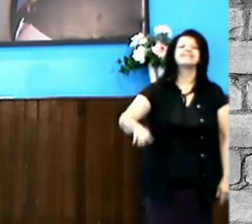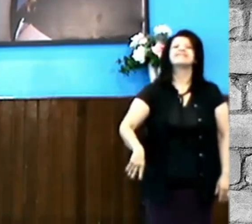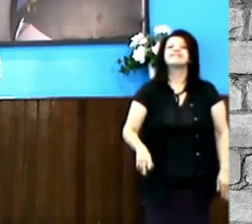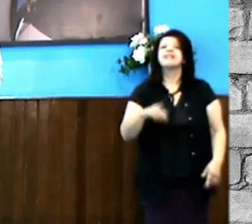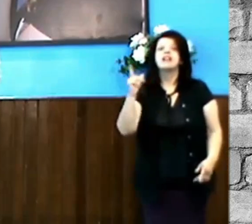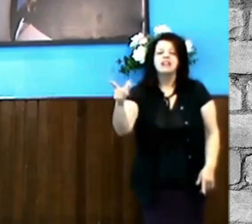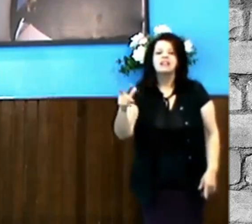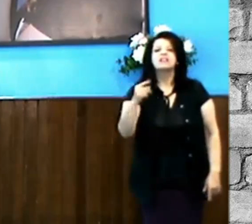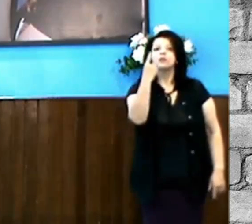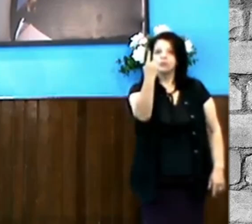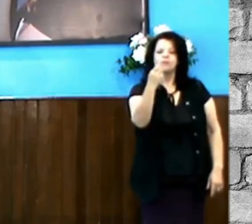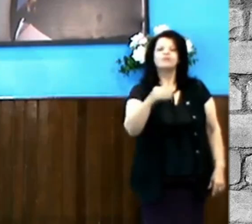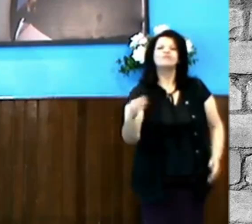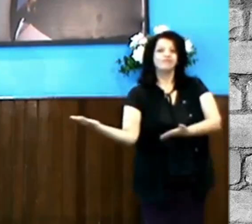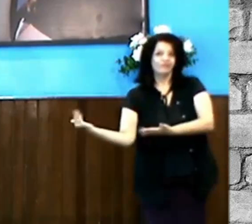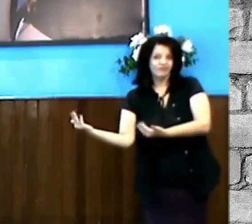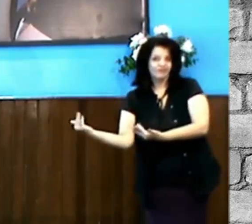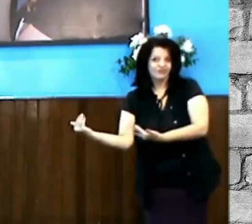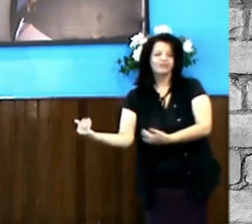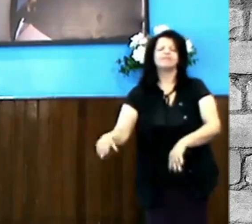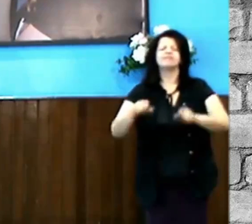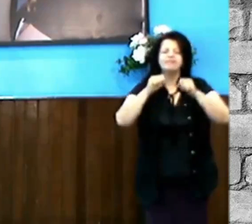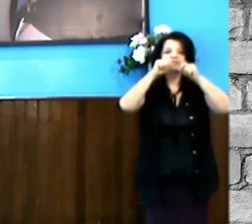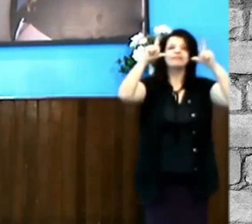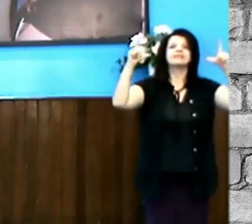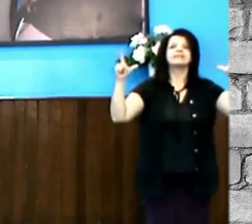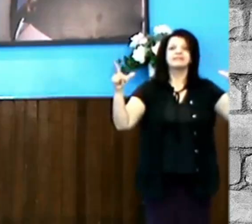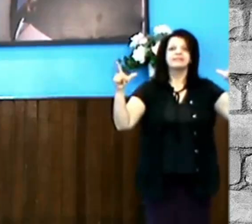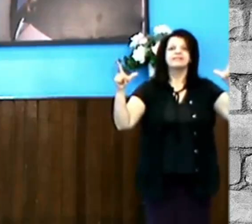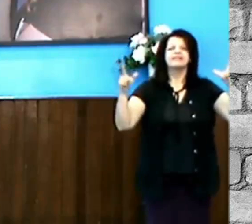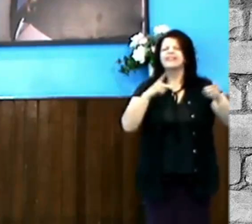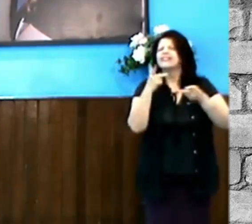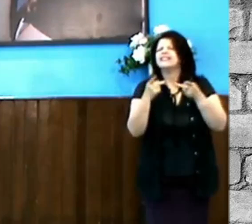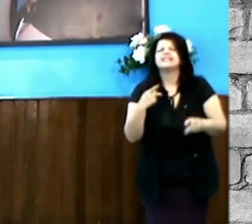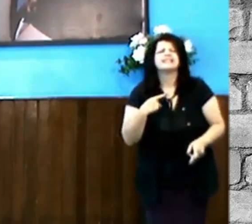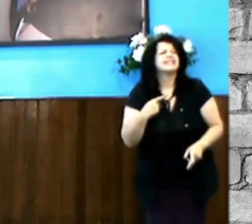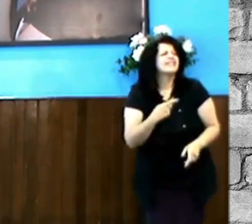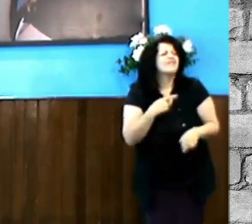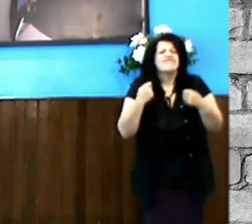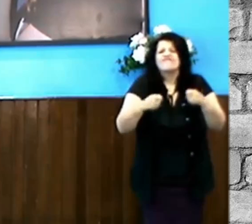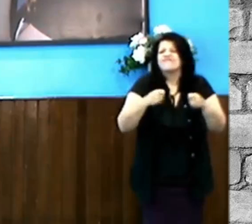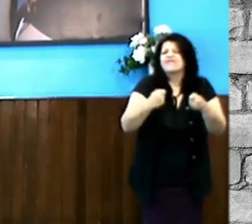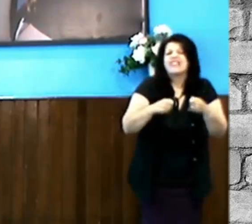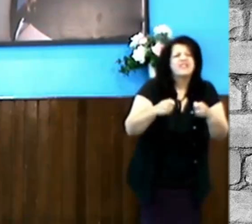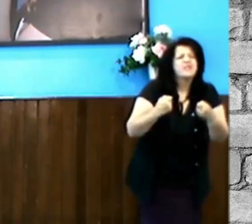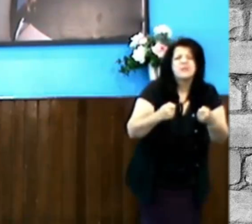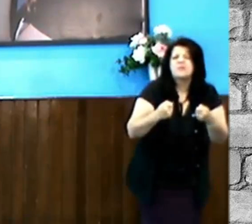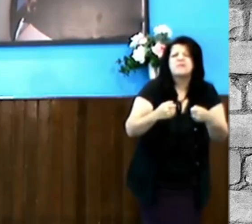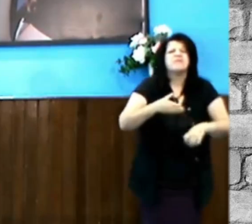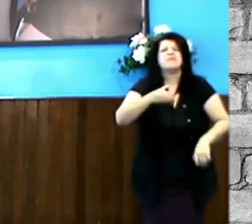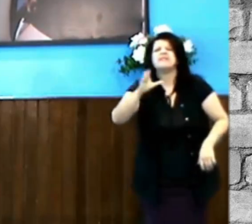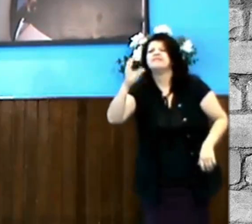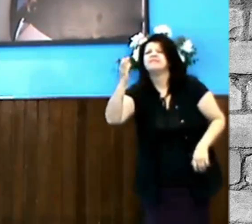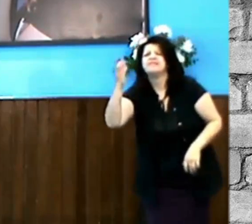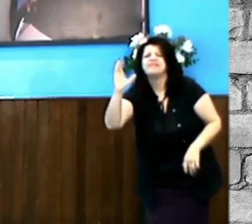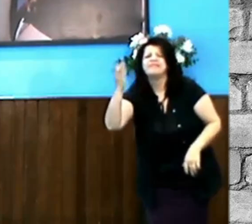E o Luciano Filho acordou certa manhã e ele disse para mim o seguinte: pastor, eu preciso me contaminar.